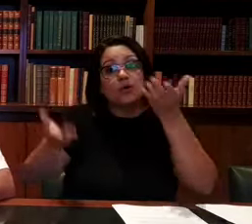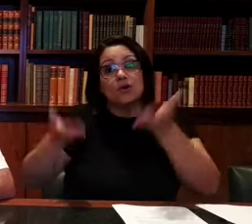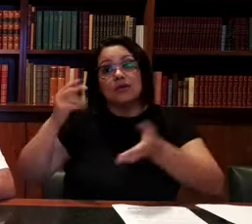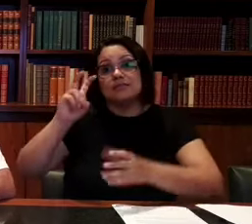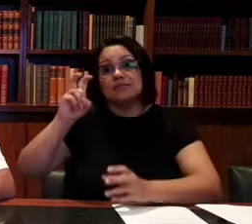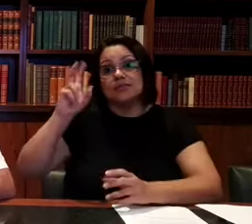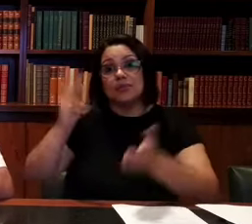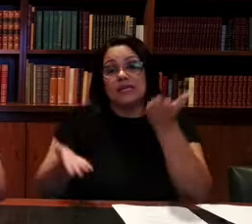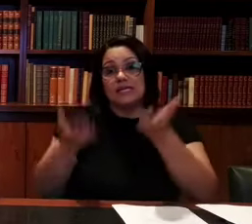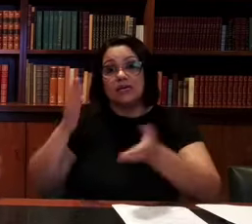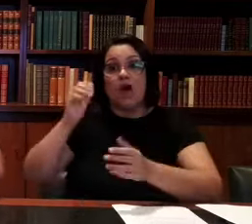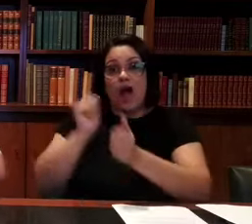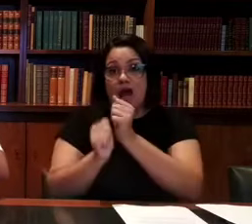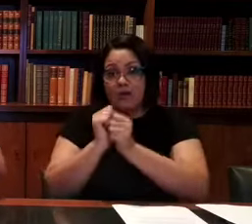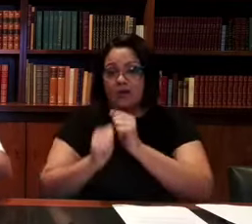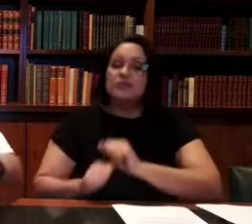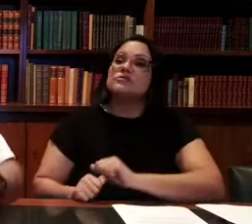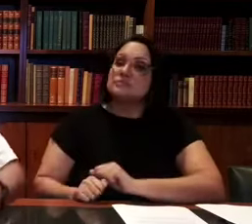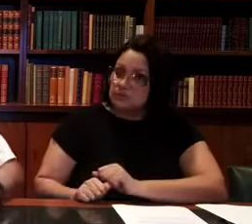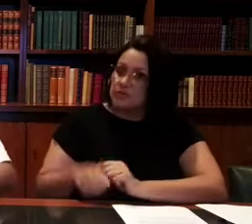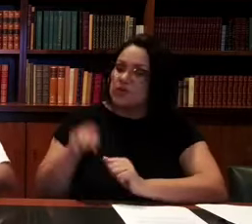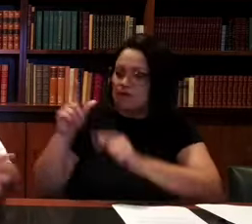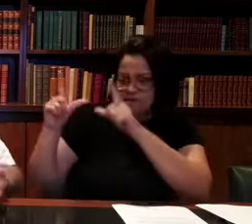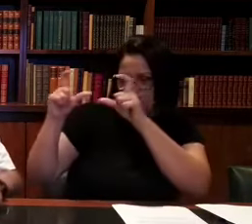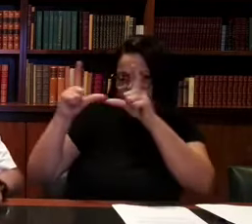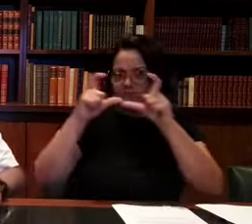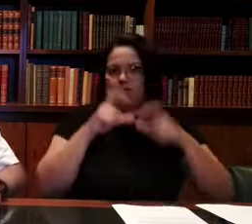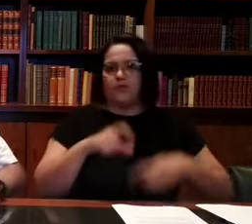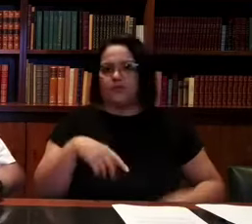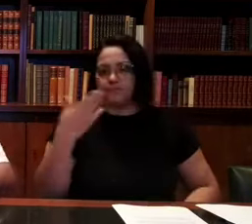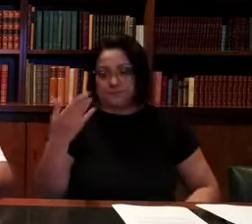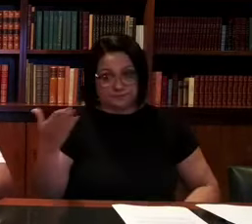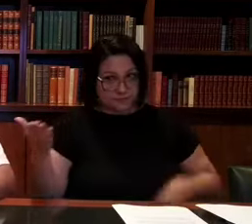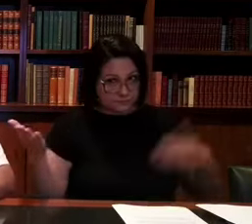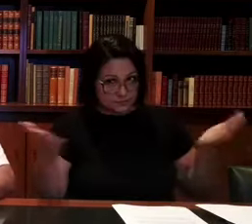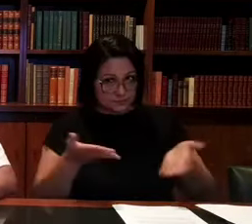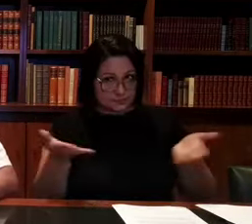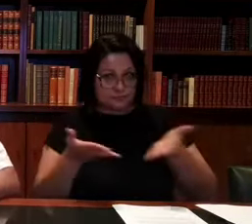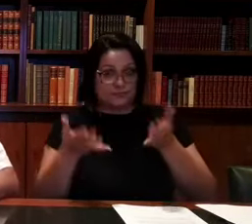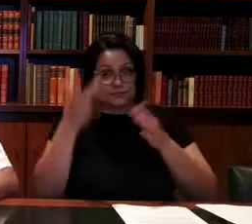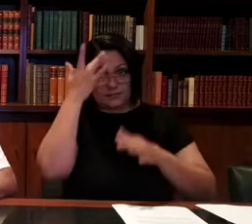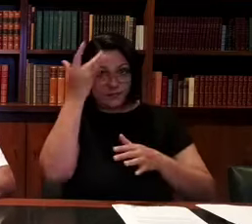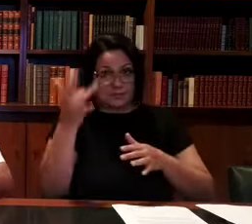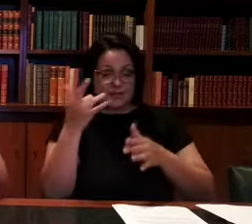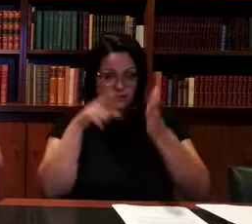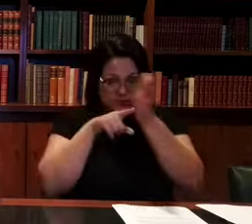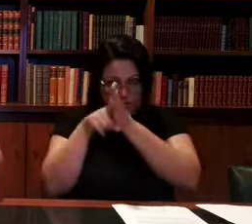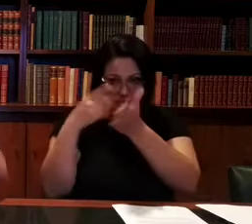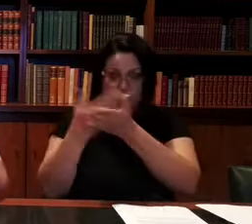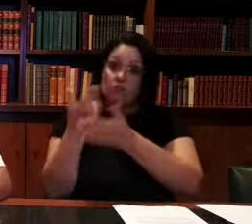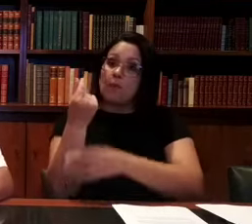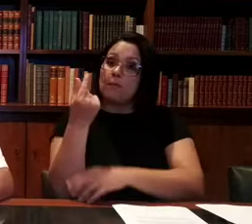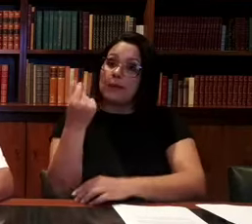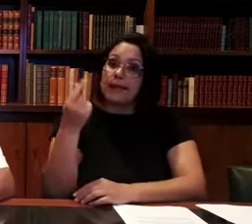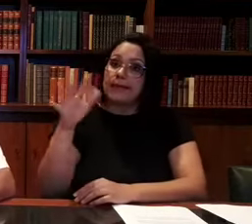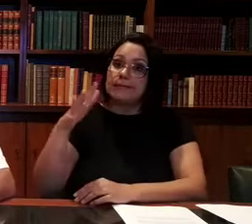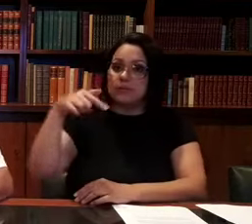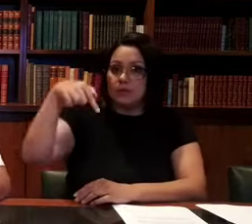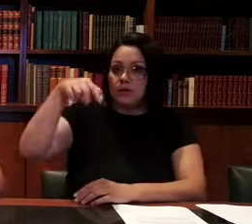1 o nosso tá fotografando eu li por alto e vou agora amanhã dar uma estudada nos preços lá de